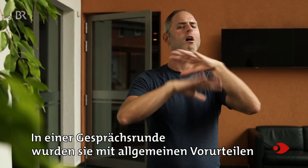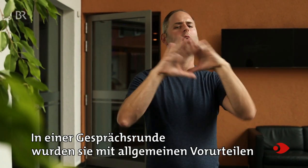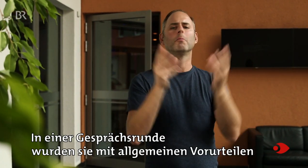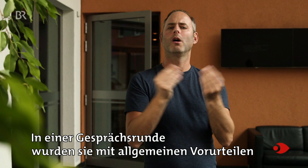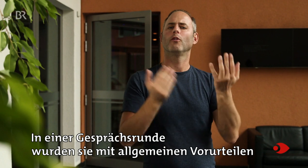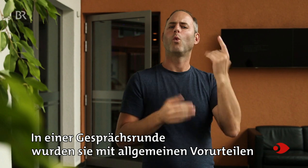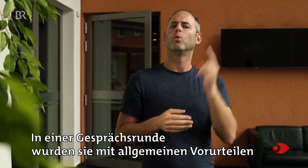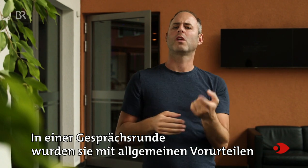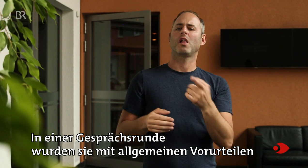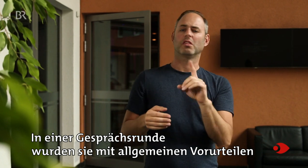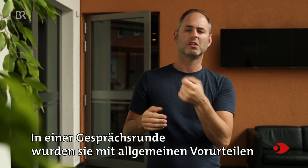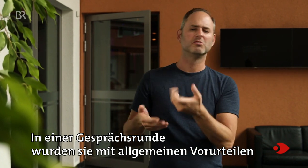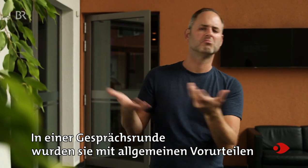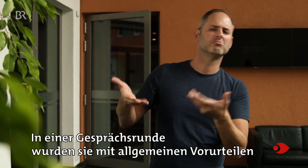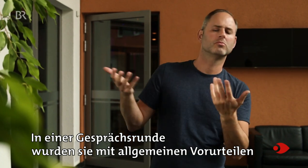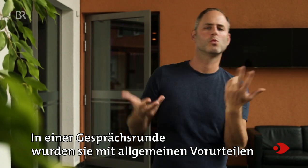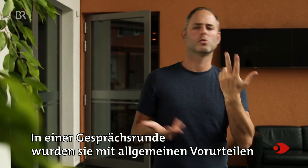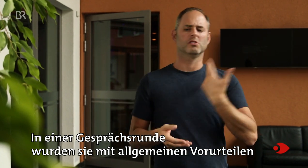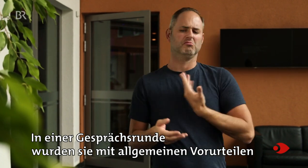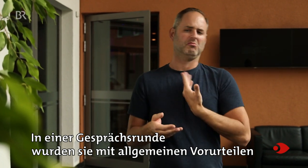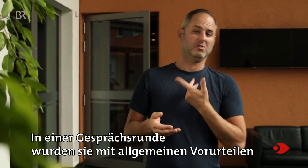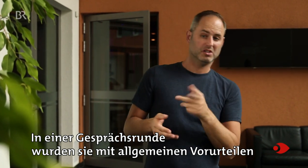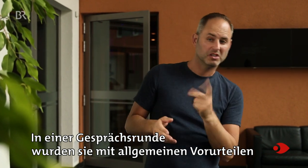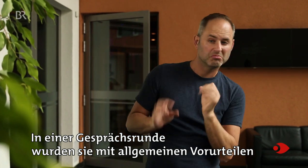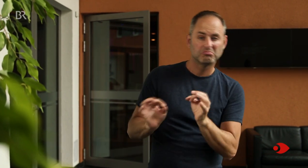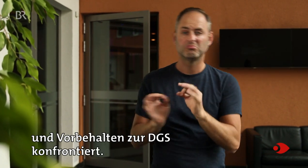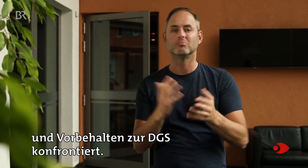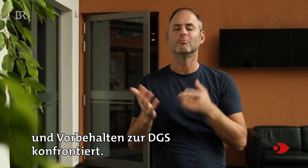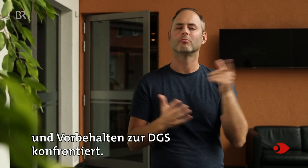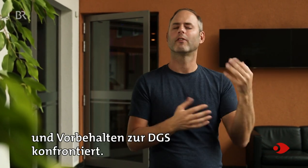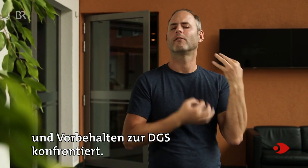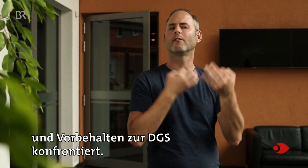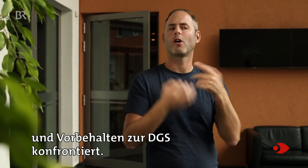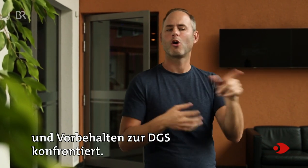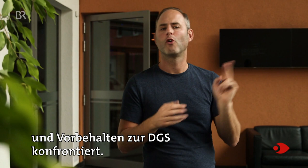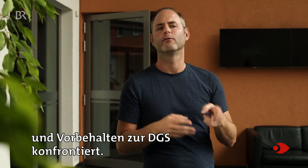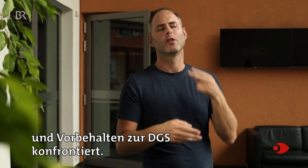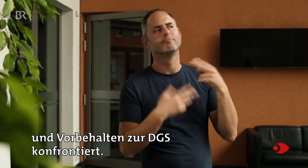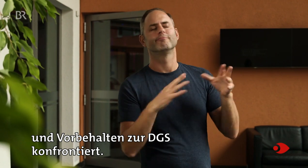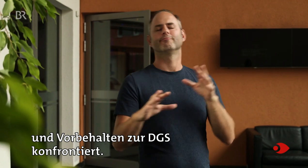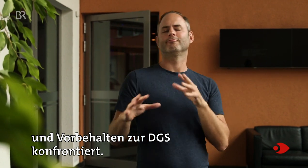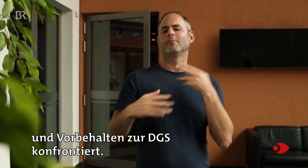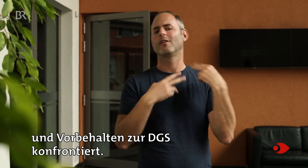einer Gesprächsrunde wurden sie mit allgemeinen Vorurteilen und Vorbehalten zur DGS konfrontiert.